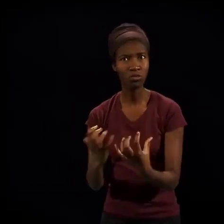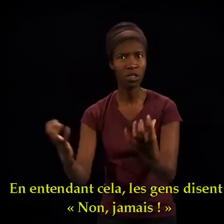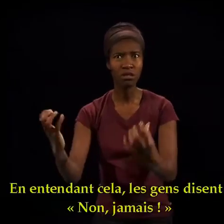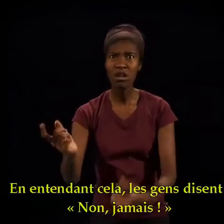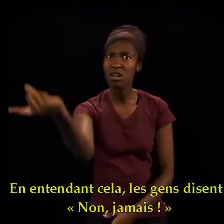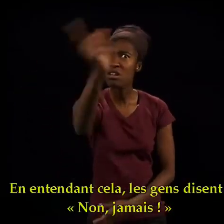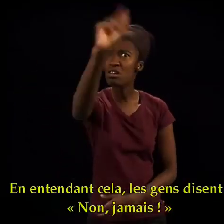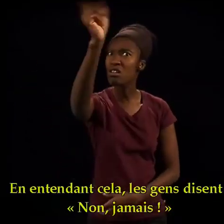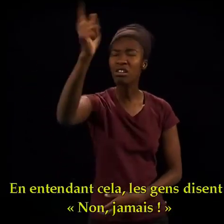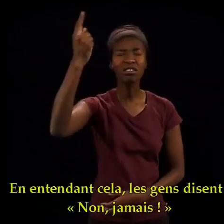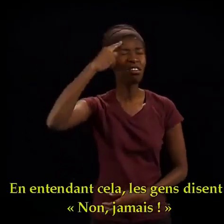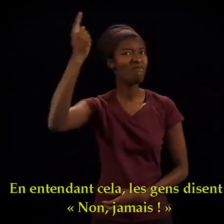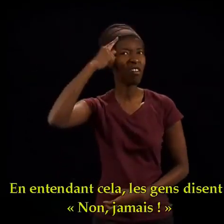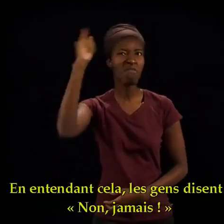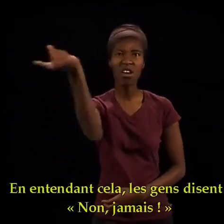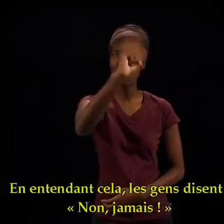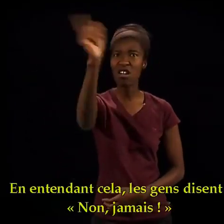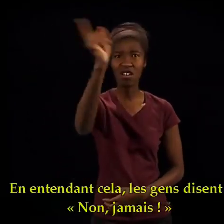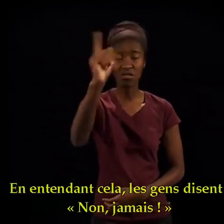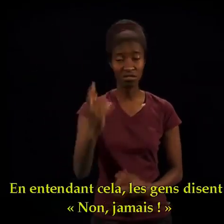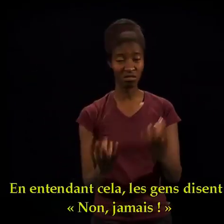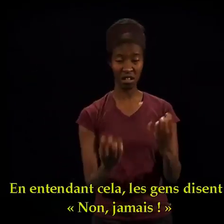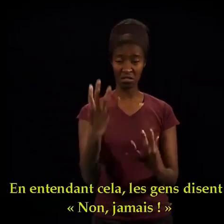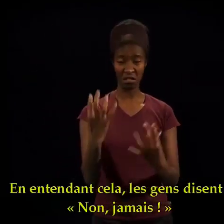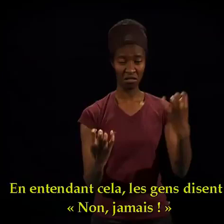En entendant cela, les gens disent « Non, jamais !»